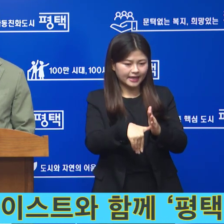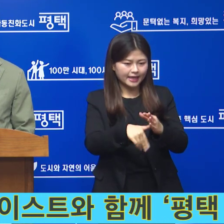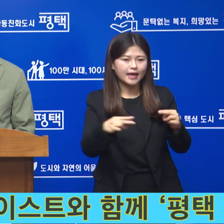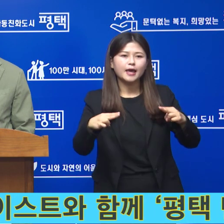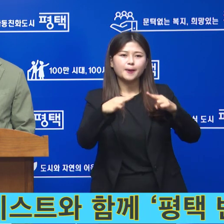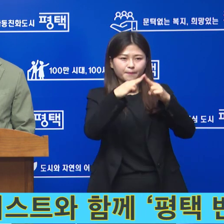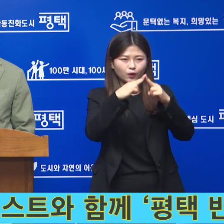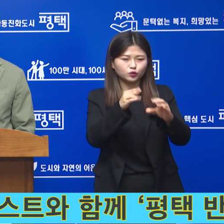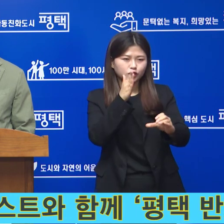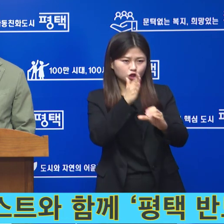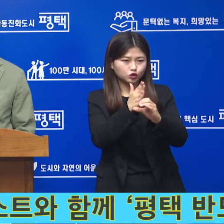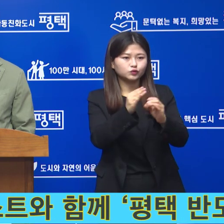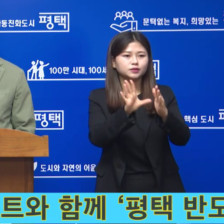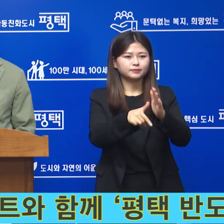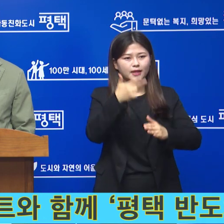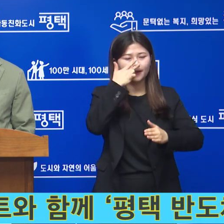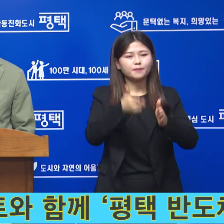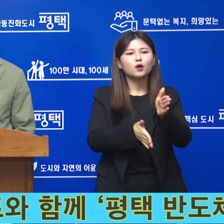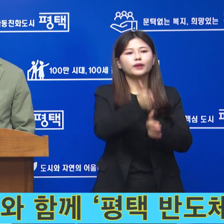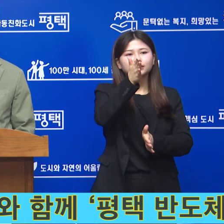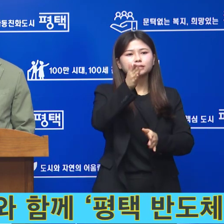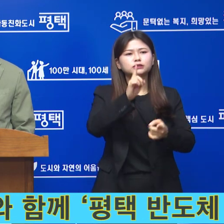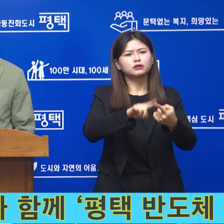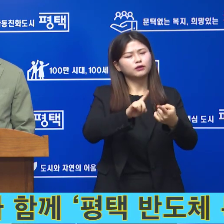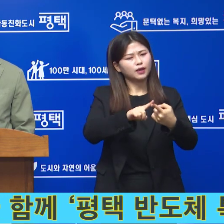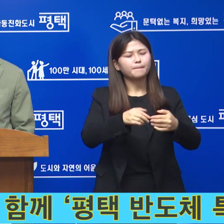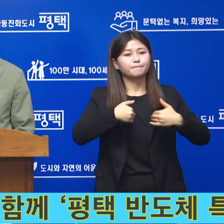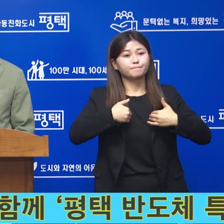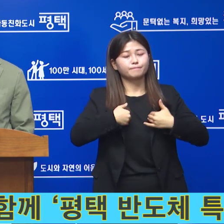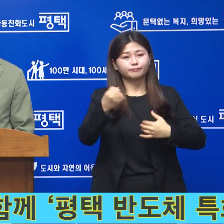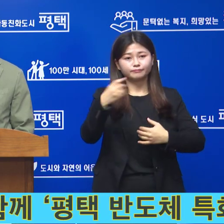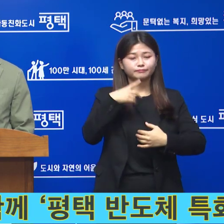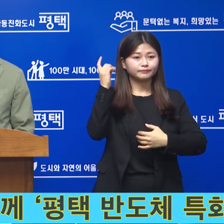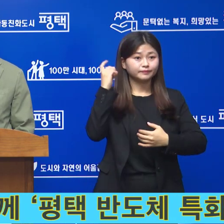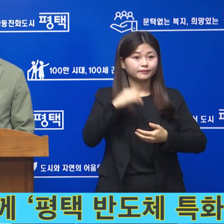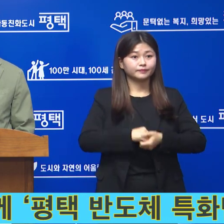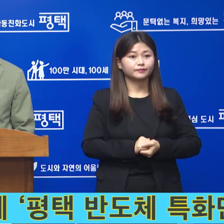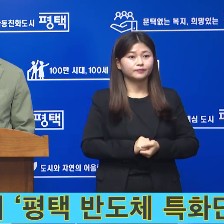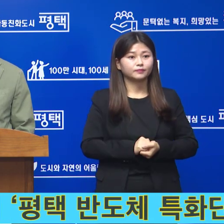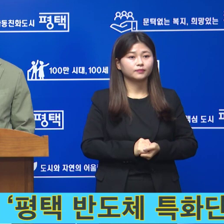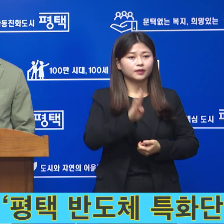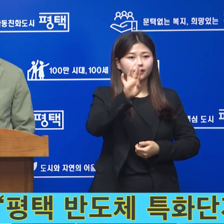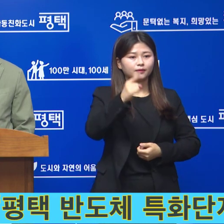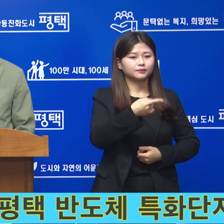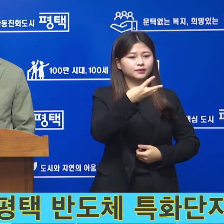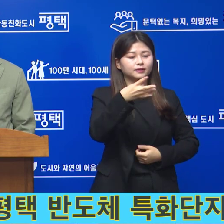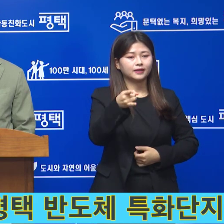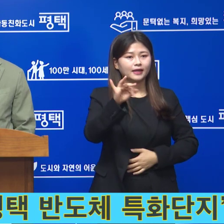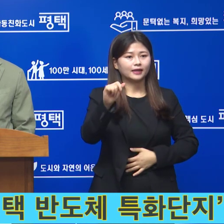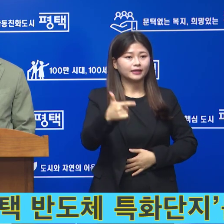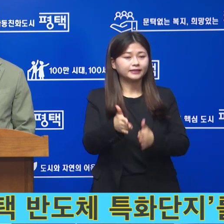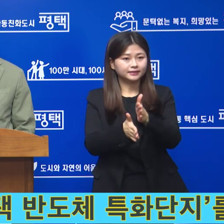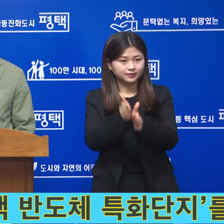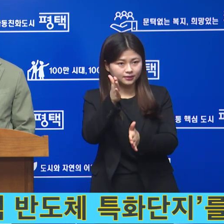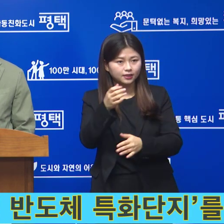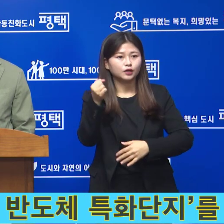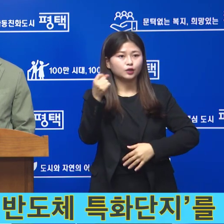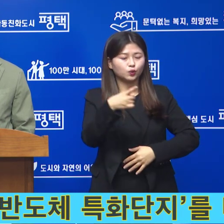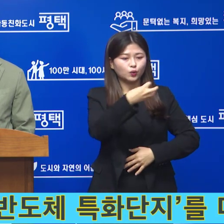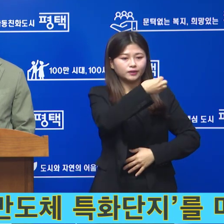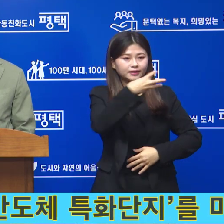확실히 해야 된다 이런 말씀들도 많이 하셨습니다. 그래서 저희들이 이제 브레인시티와 또 그리고 그 삼성전자 바로